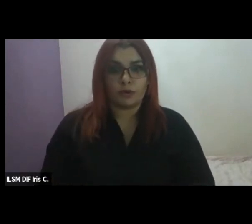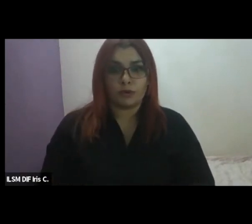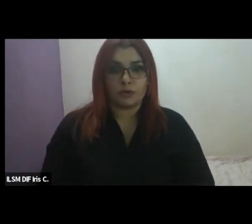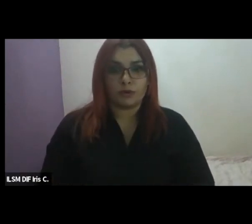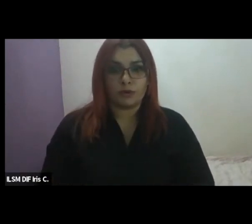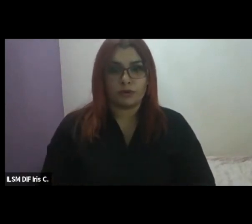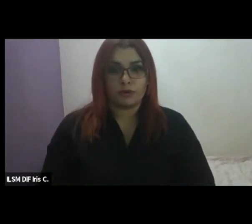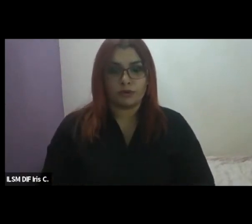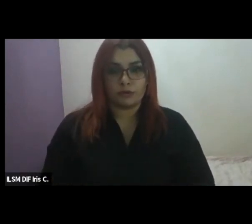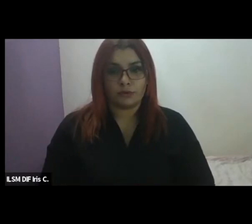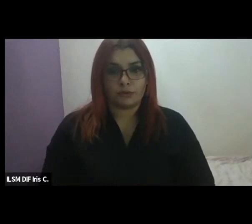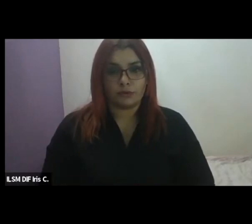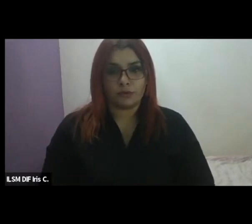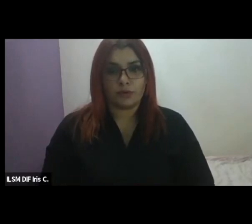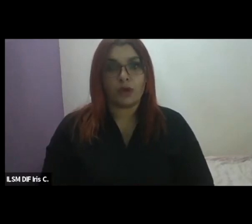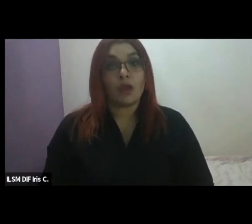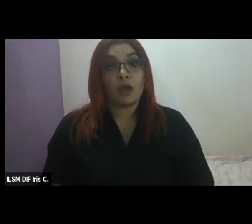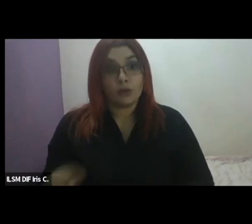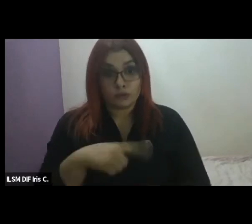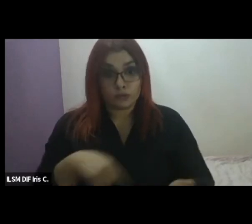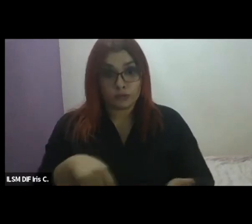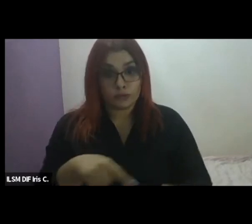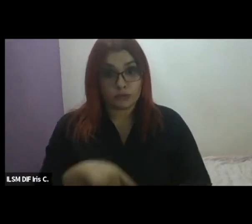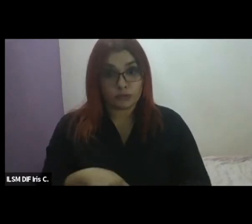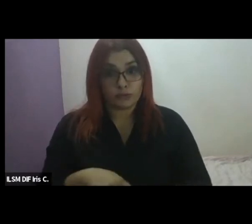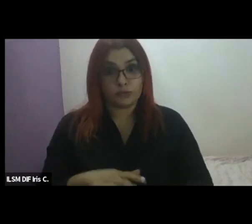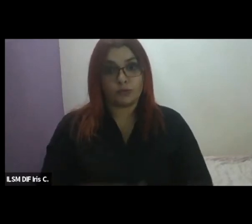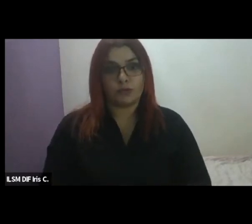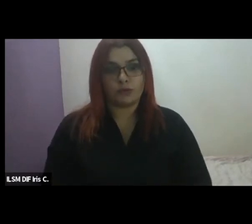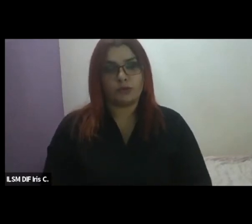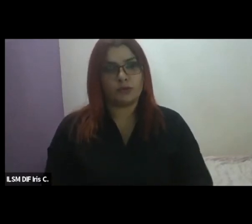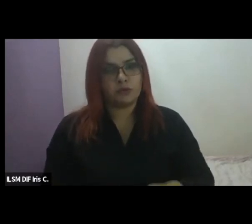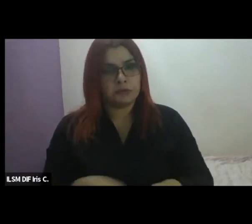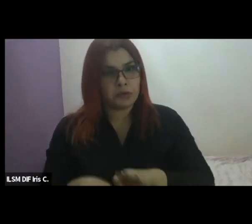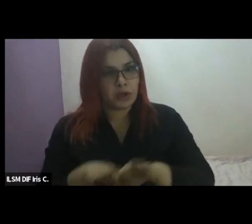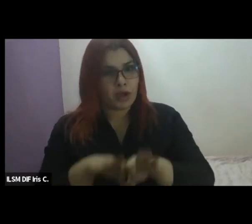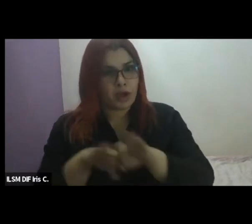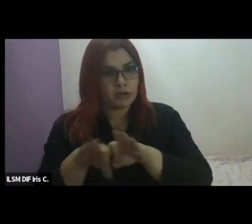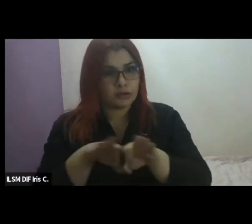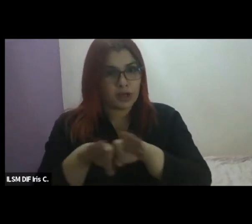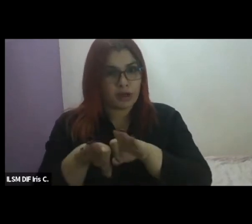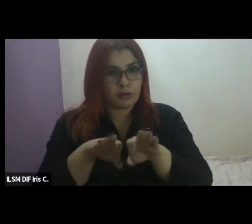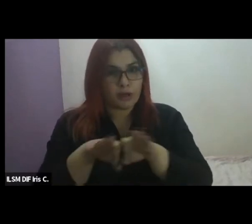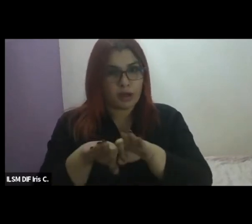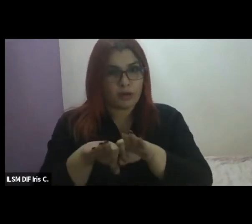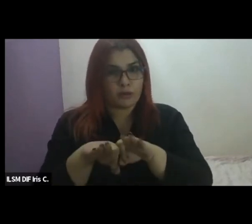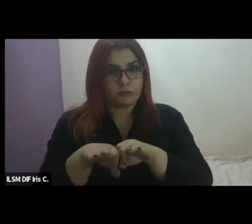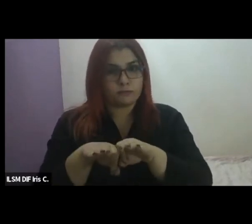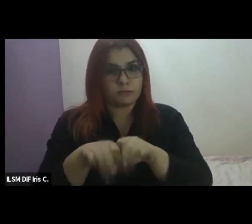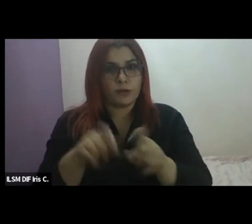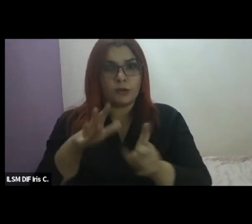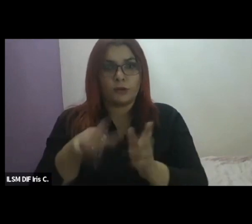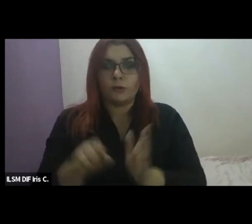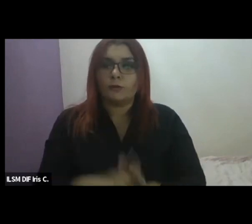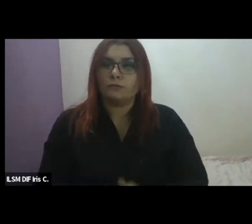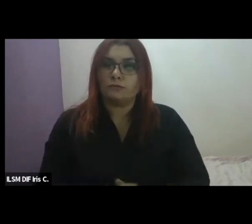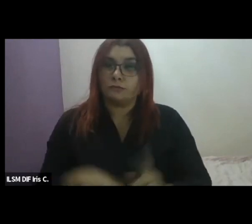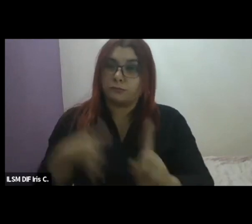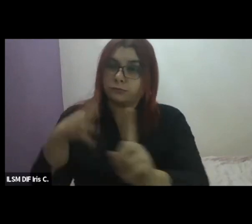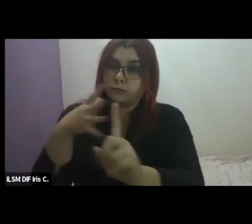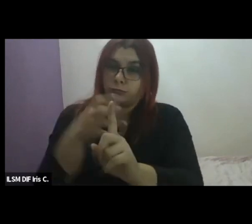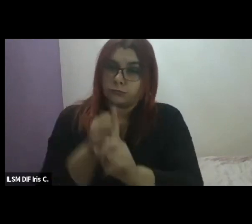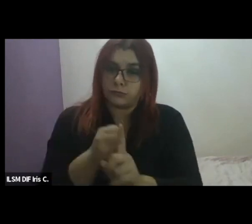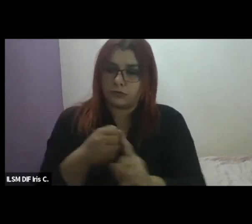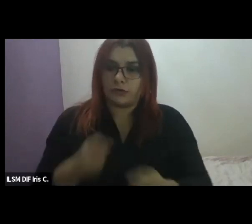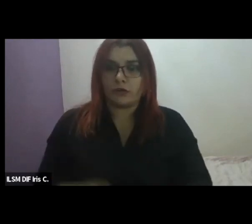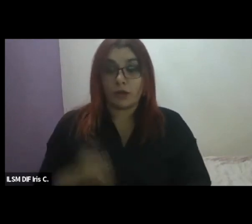Esta doctrina se caracteriza por el perfeccionamiento de los mecanismos de explotación que permiten proteger y aumentar las